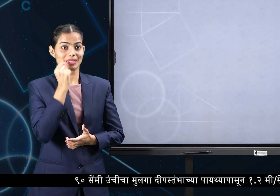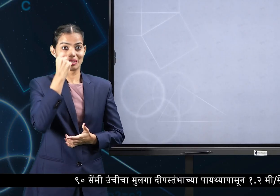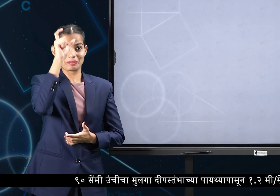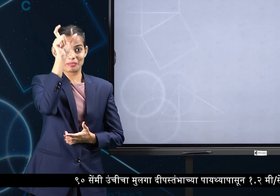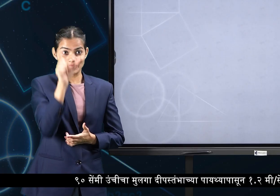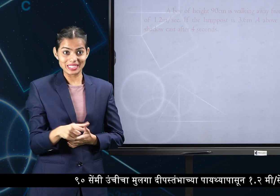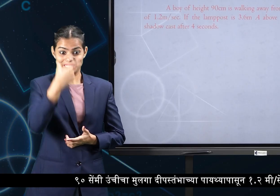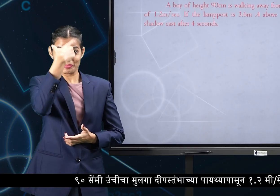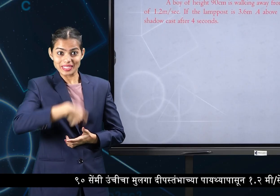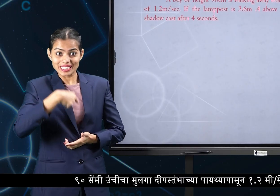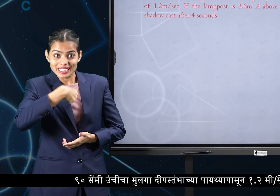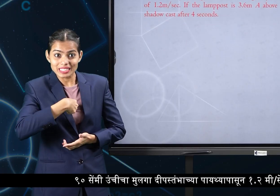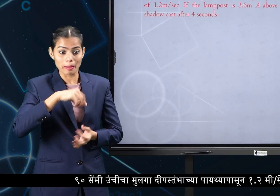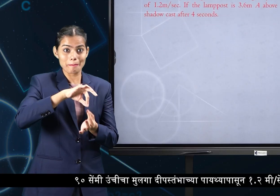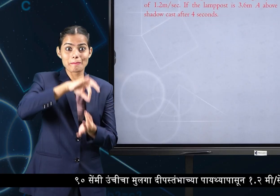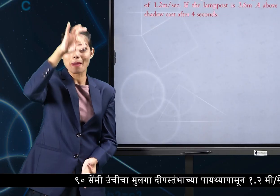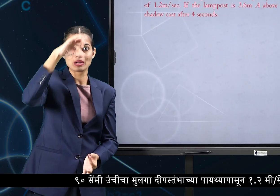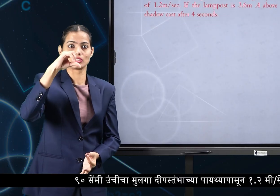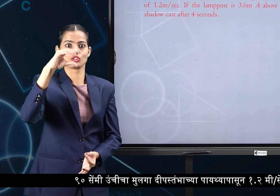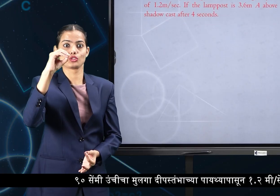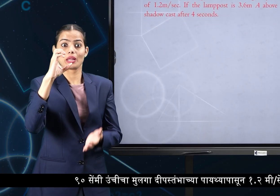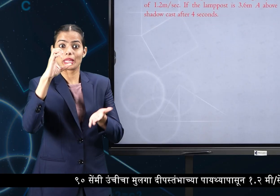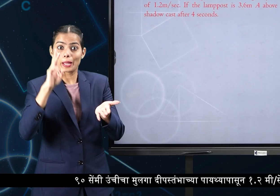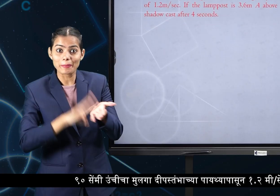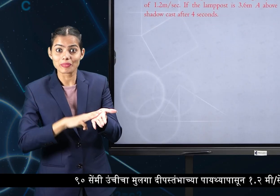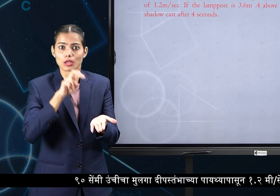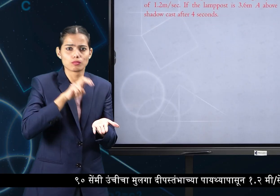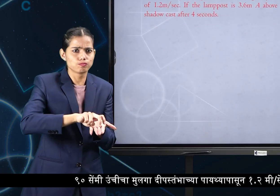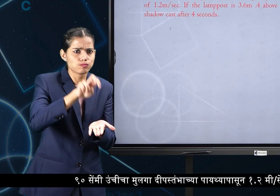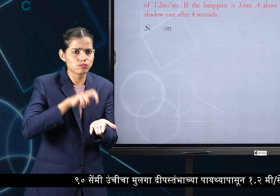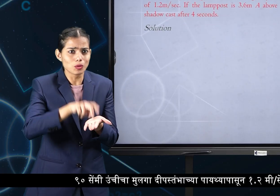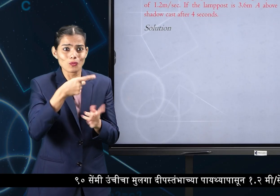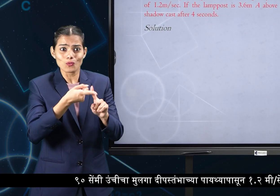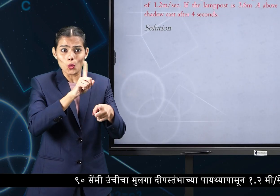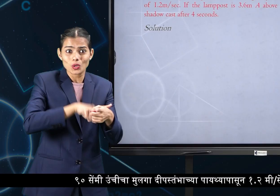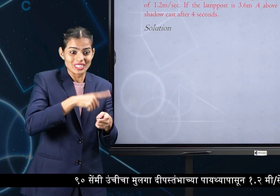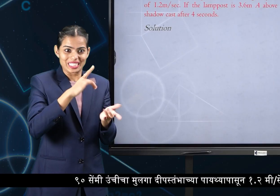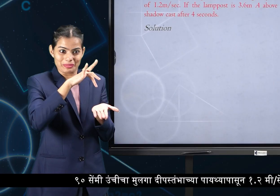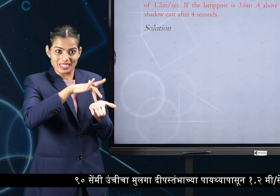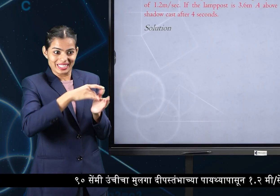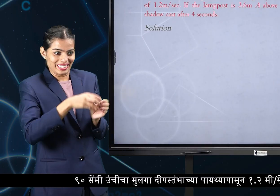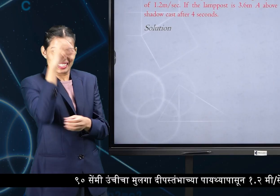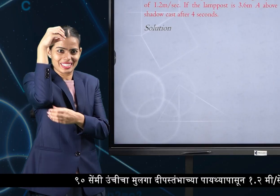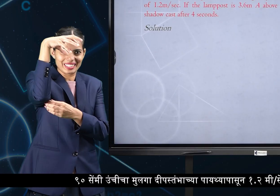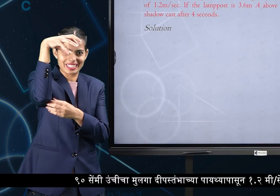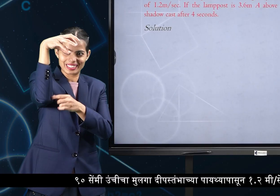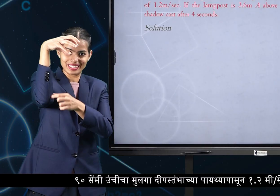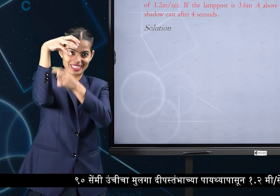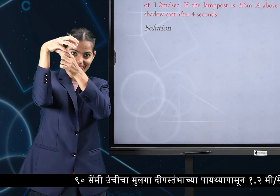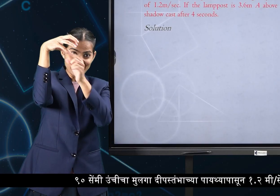90 सेंटीमीटर उंचीचा मुलगा दीपस्तंभाच्या पायथ्यापासून 1.2 मीटर पर